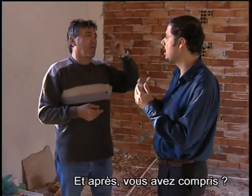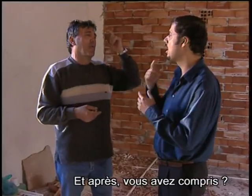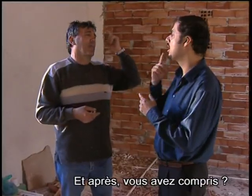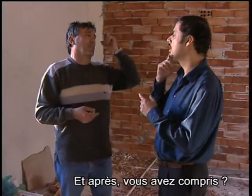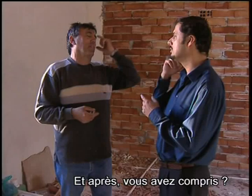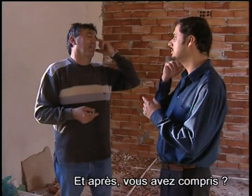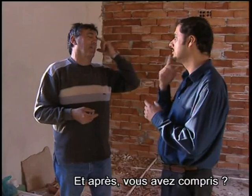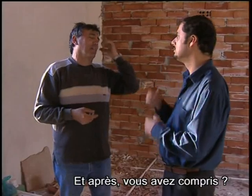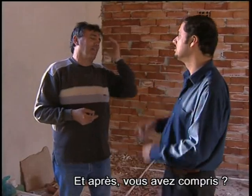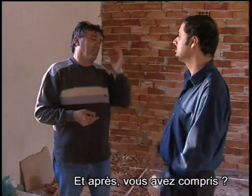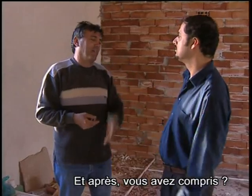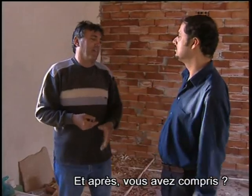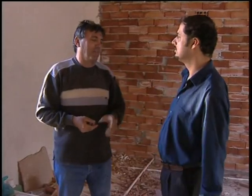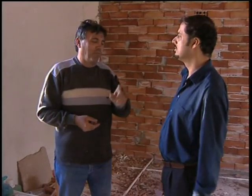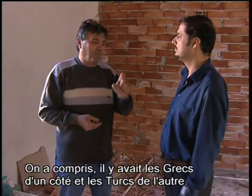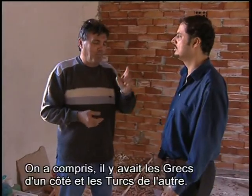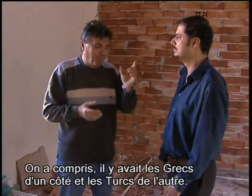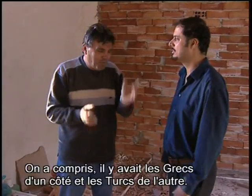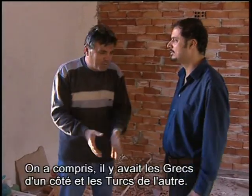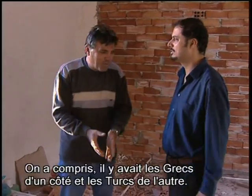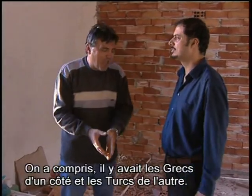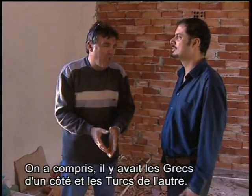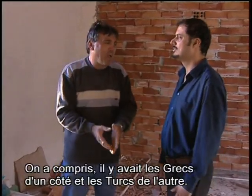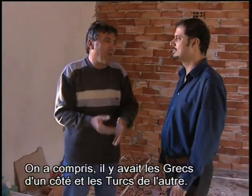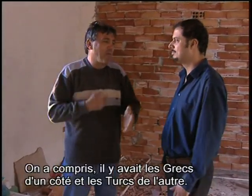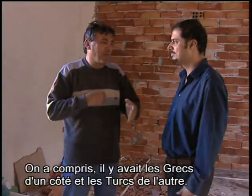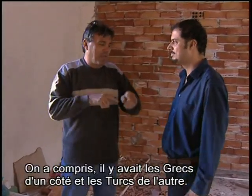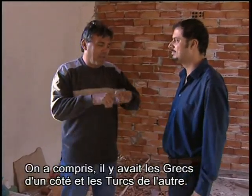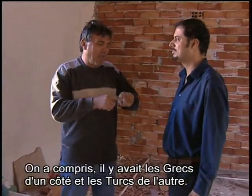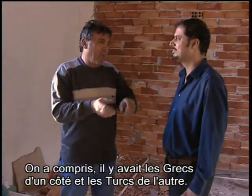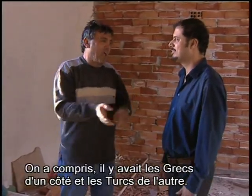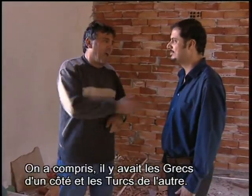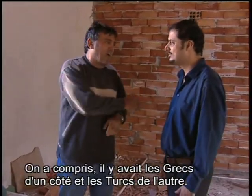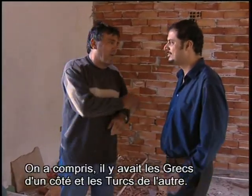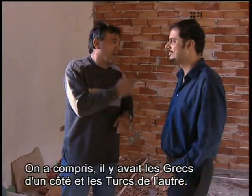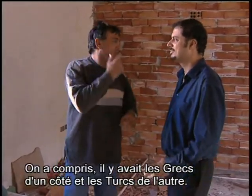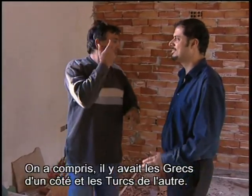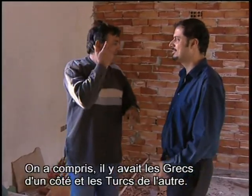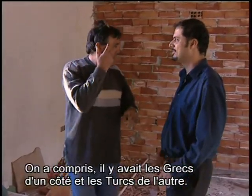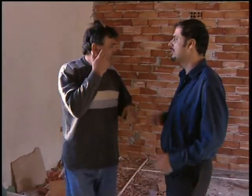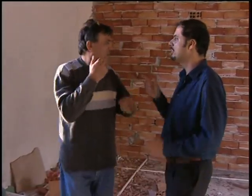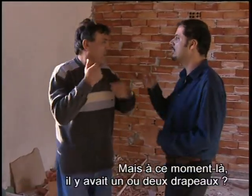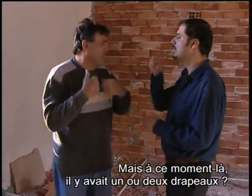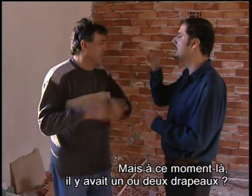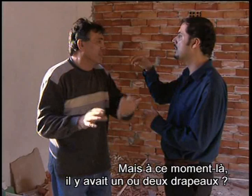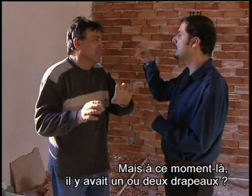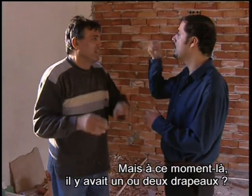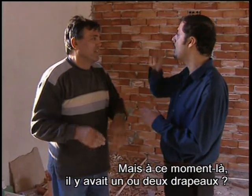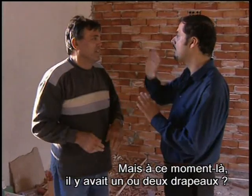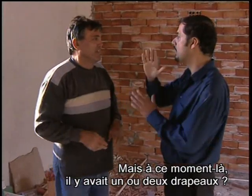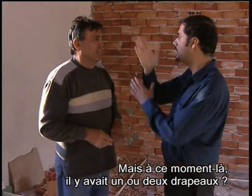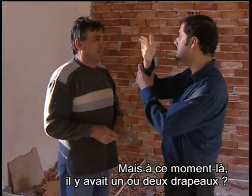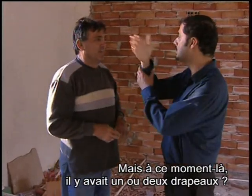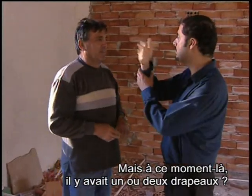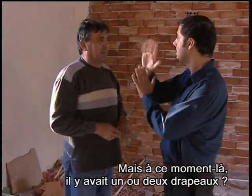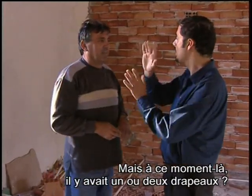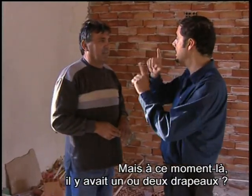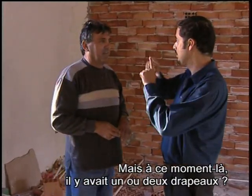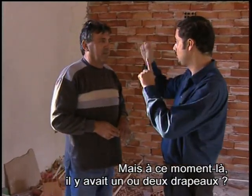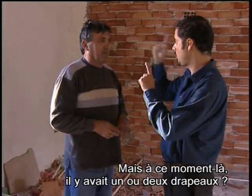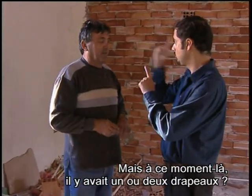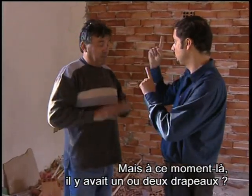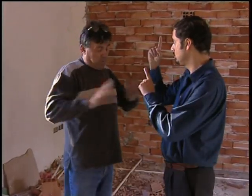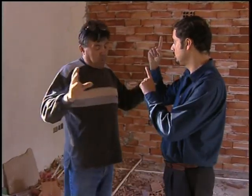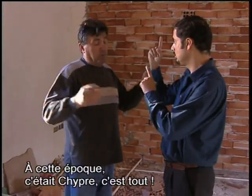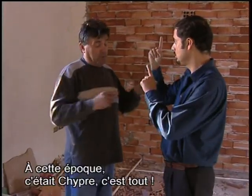Et après, vous avez compris ? On a compris qu'il y avait les grecs d'un côté et les turcs de l'autre. Mais à ce moment-là, il y avait un ou deux